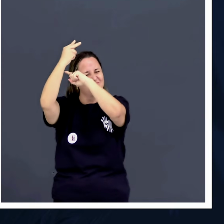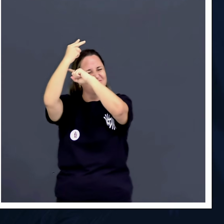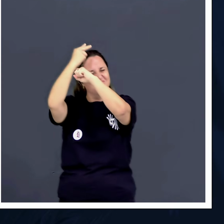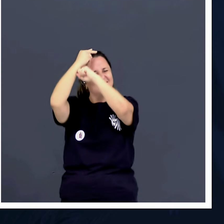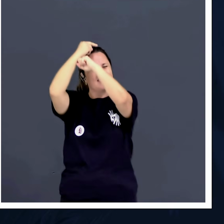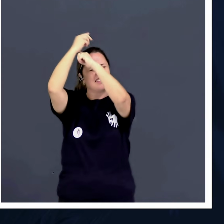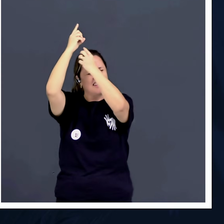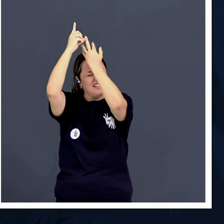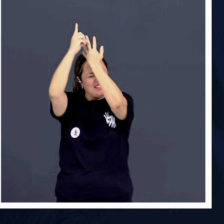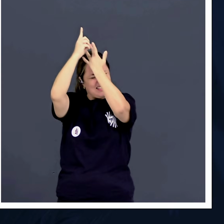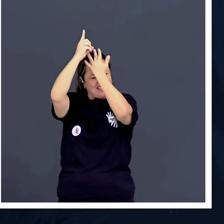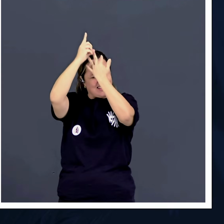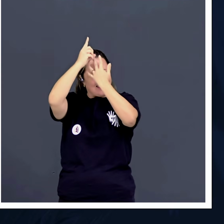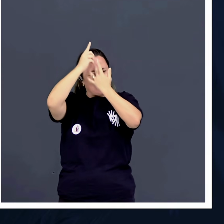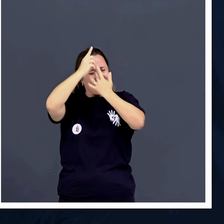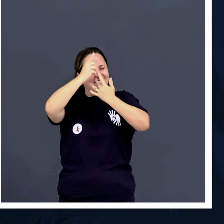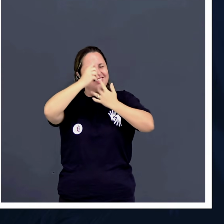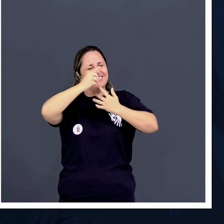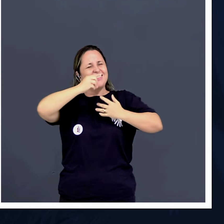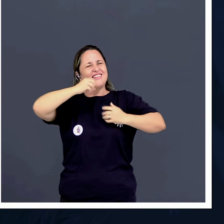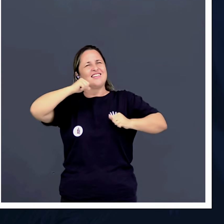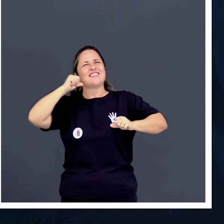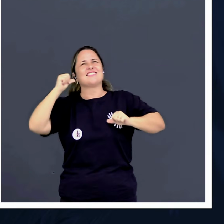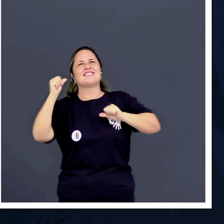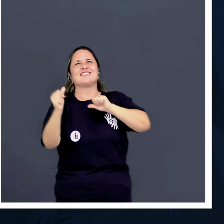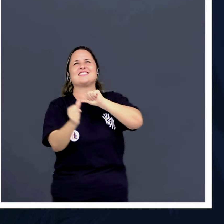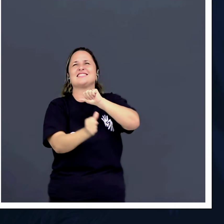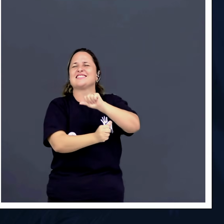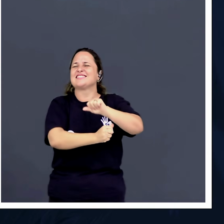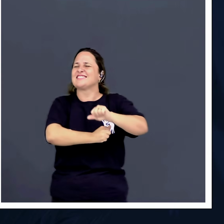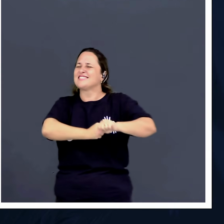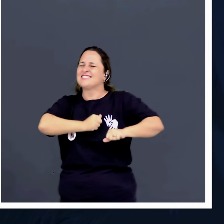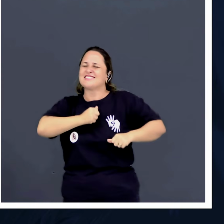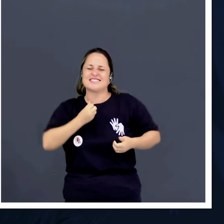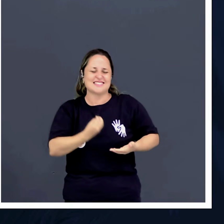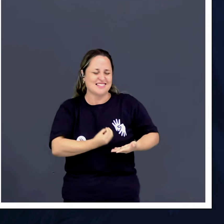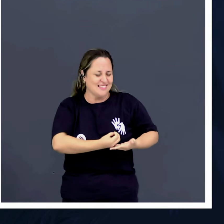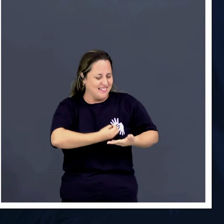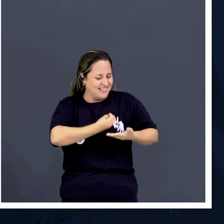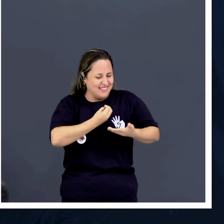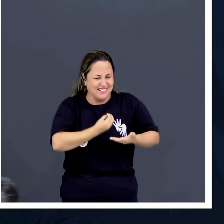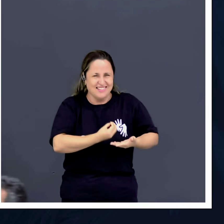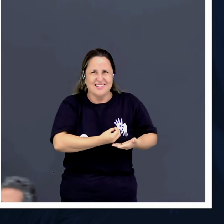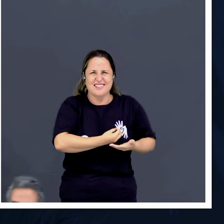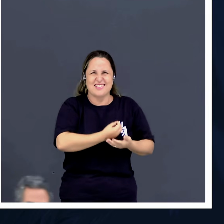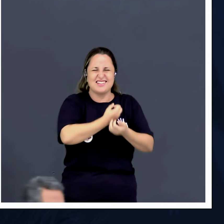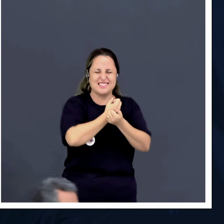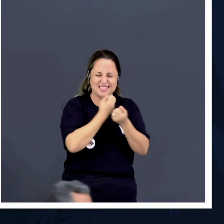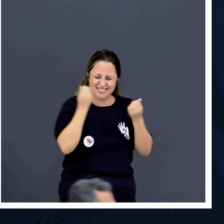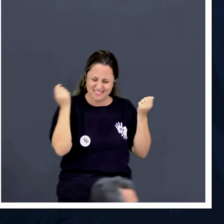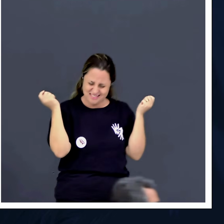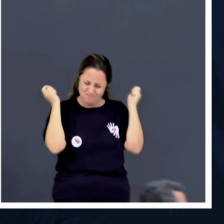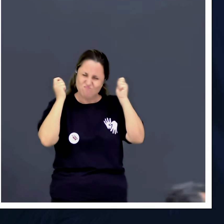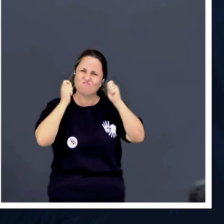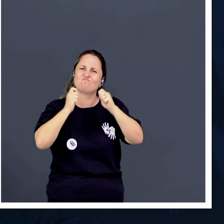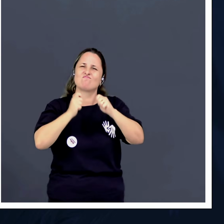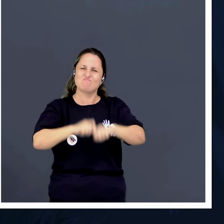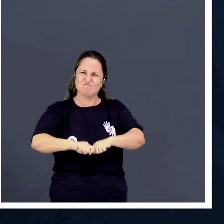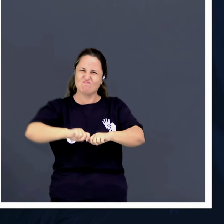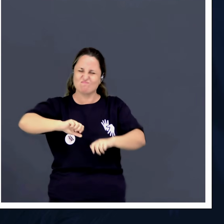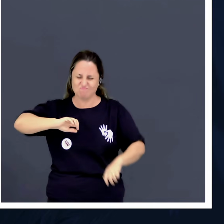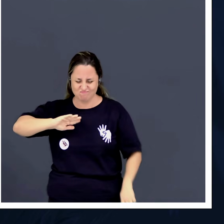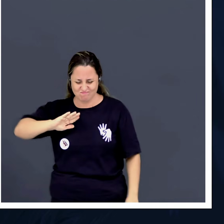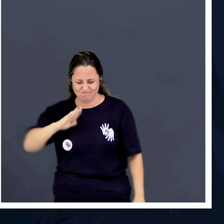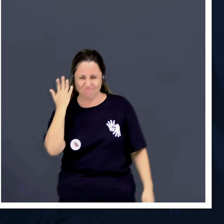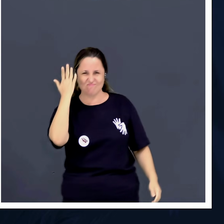favor de Deus é o que abre as portas. São as misericórdias do Senhor. Faz o